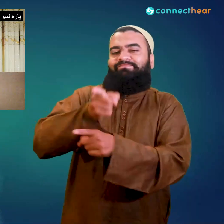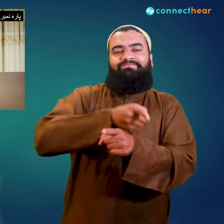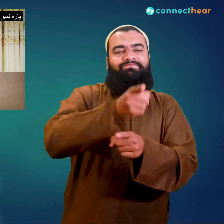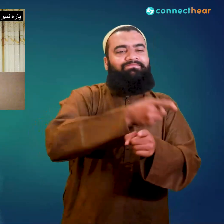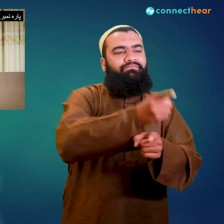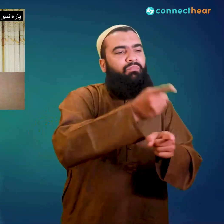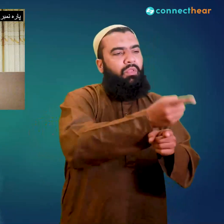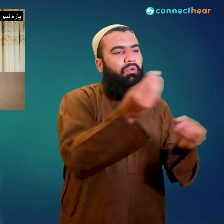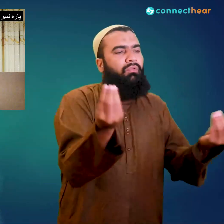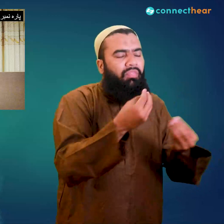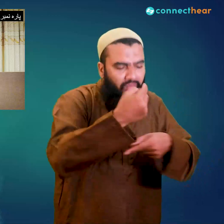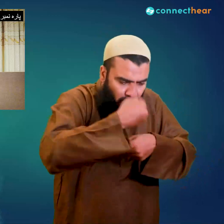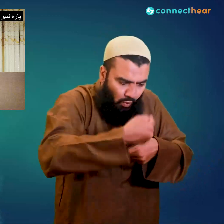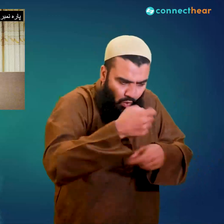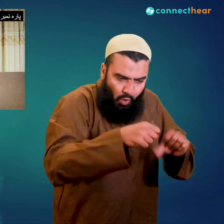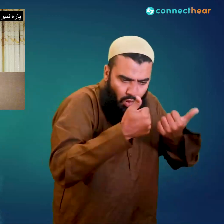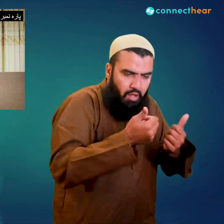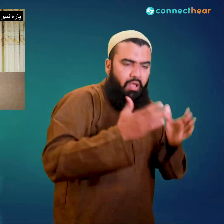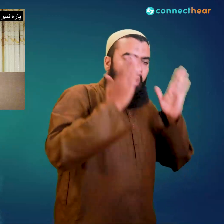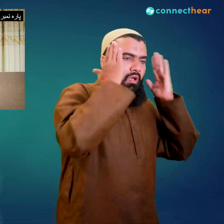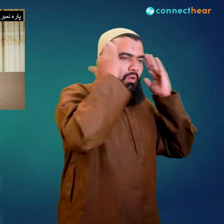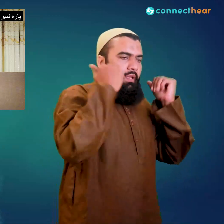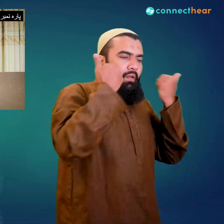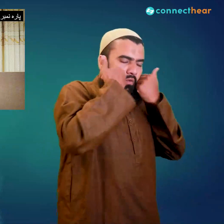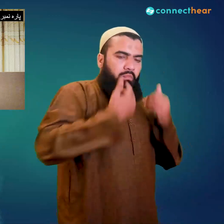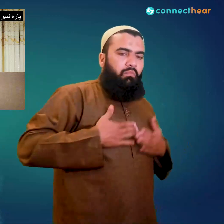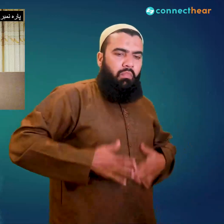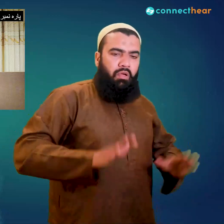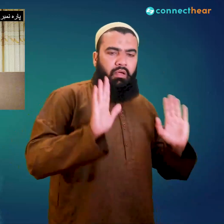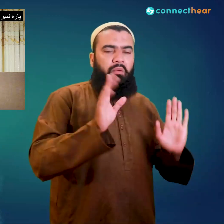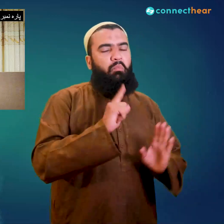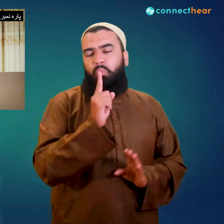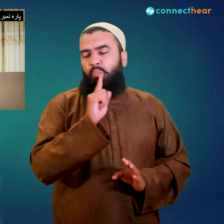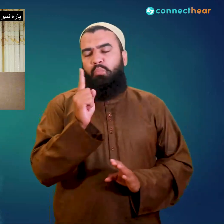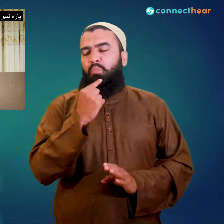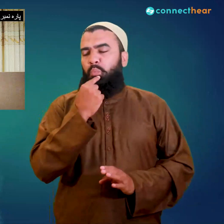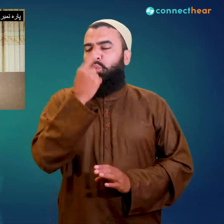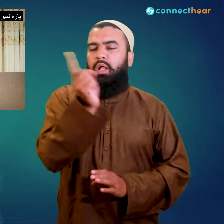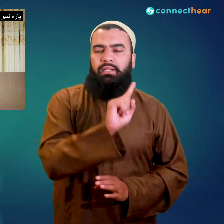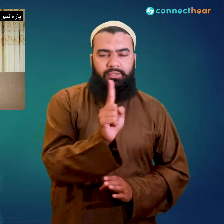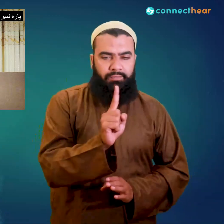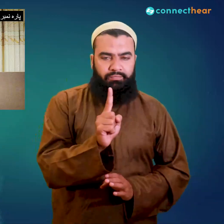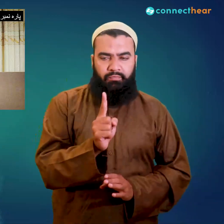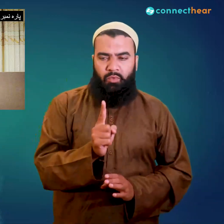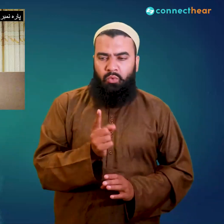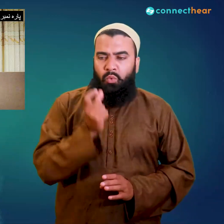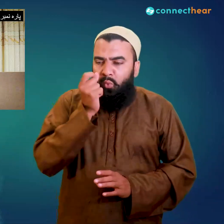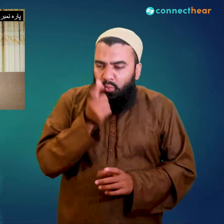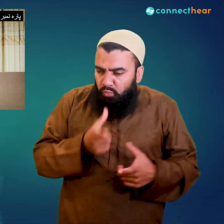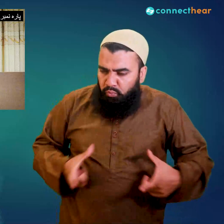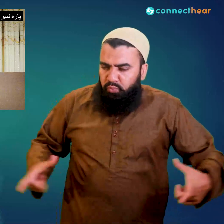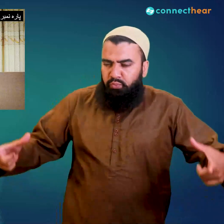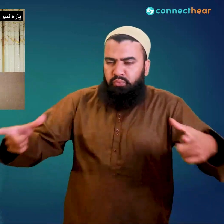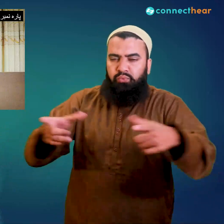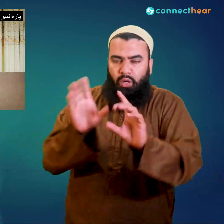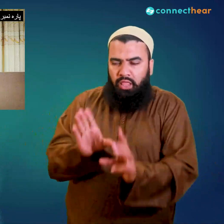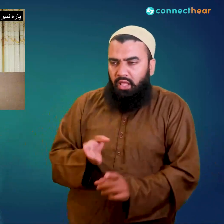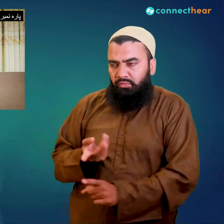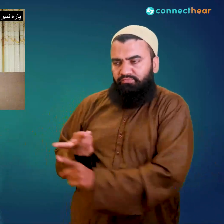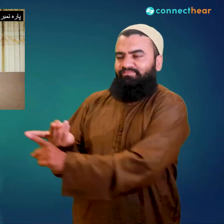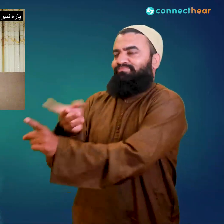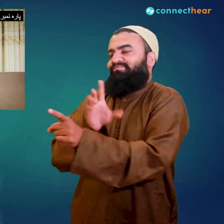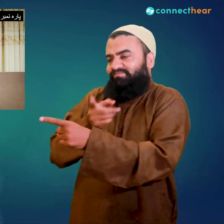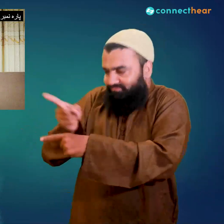وَلِيُنذَرُوا بِهِ وَلِيَعْلَمُوا أَنَّمَا هُوَ إِلَٰهٌ وَاحِدٌ وَلِيَذَّكَّرَ أُولُو الْأَلْبَابِ، اس کے ذریعے سے ان کو ڈرایا